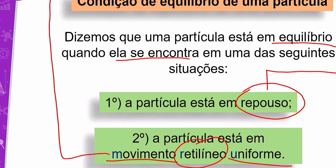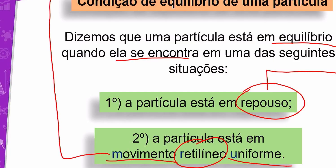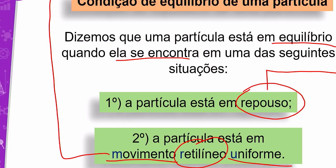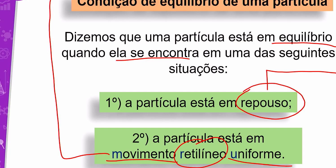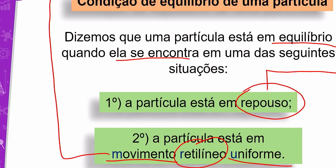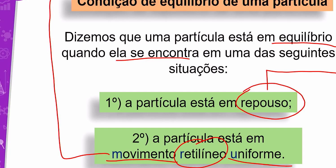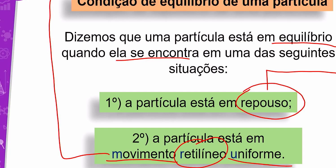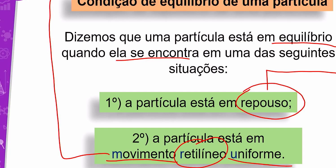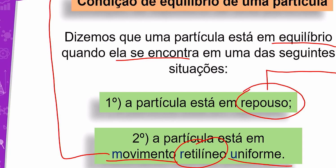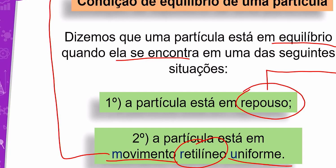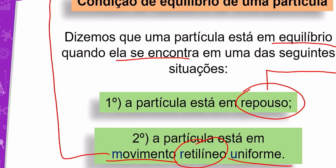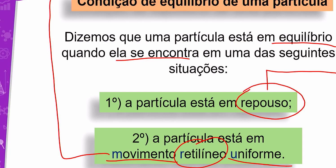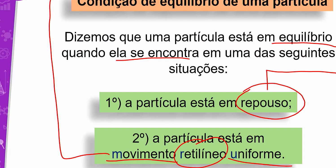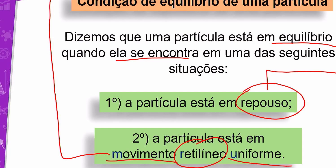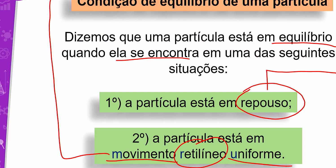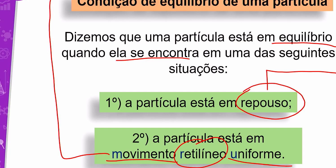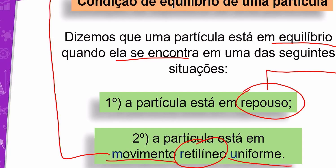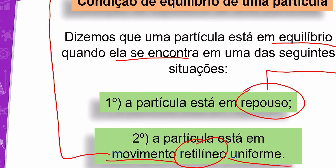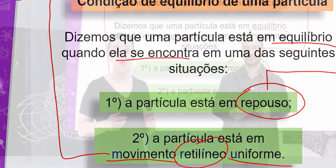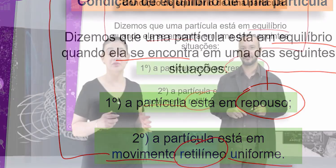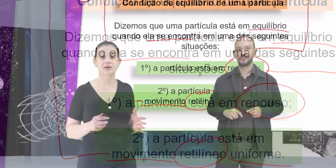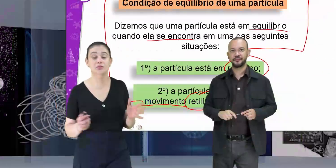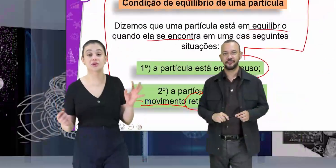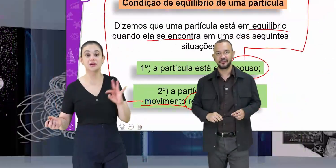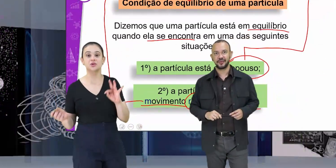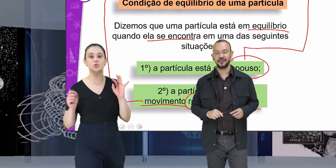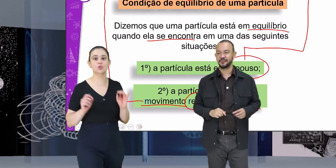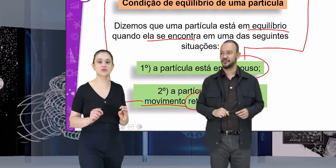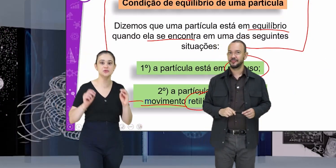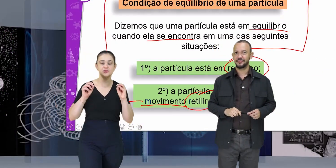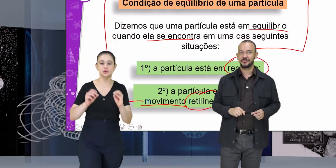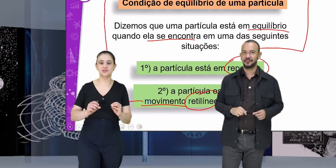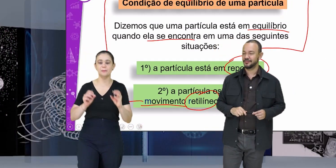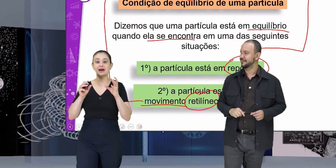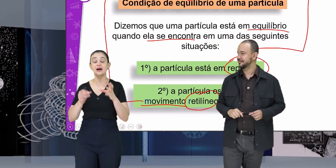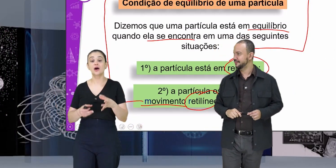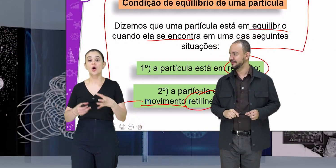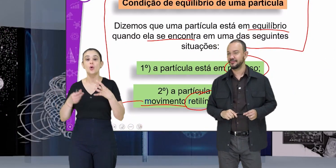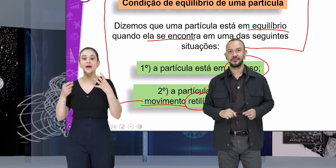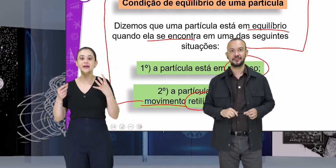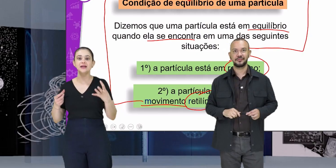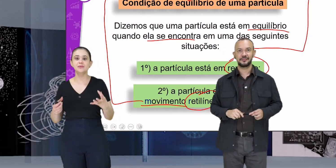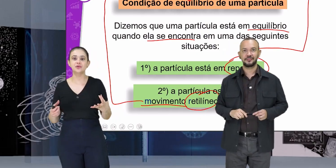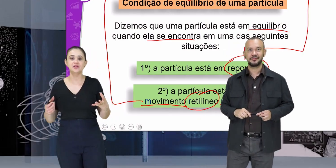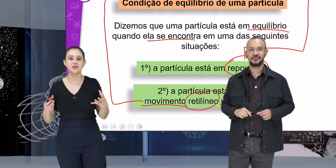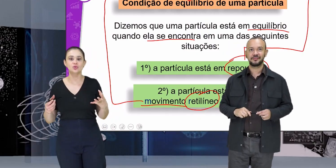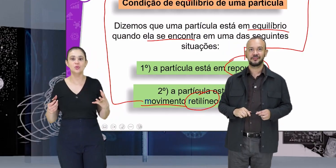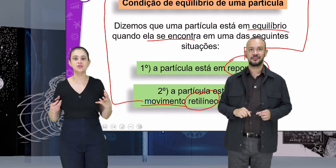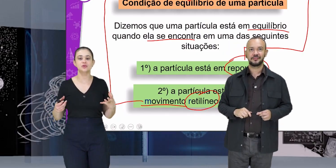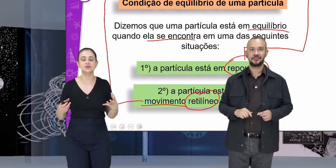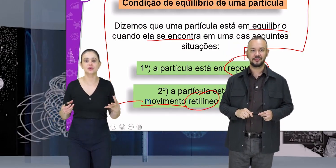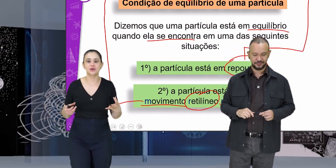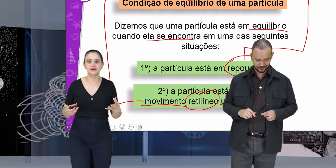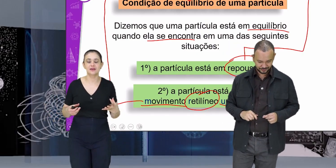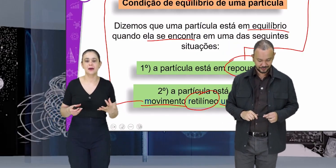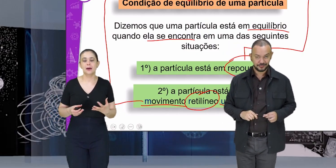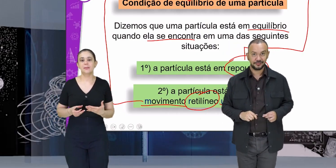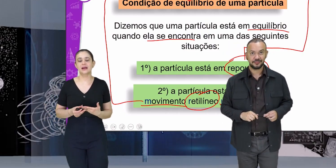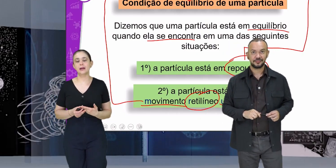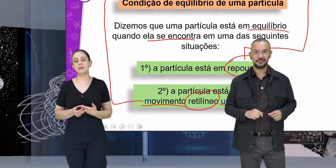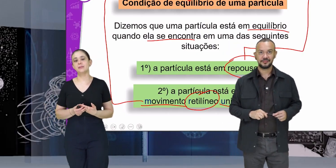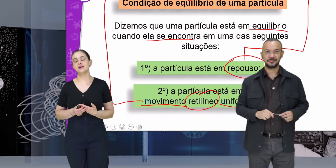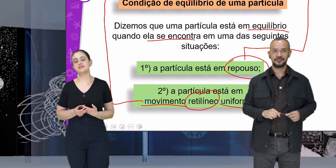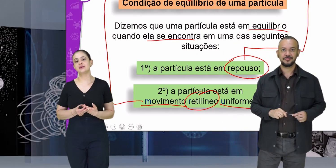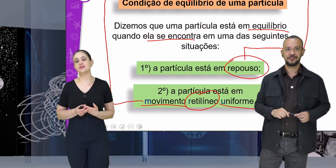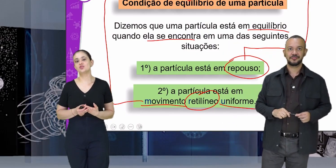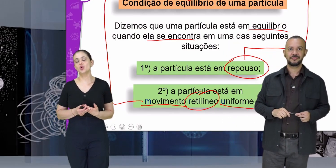temos aí, como nós discutimos, pessoal, vem aqui com a gente, duas condições para o equilíbrio, ou seja, duas condições para